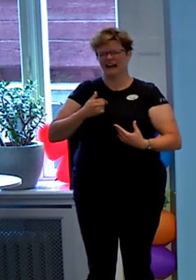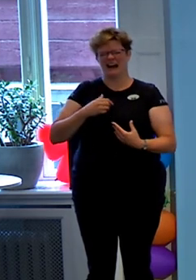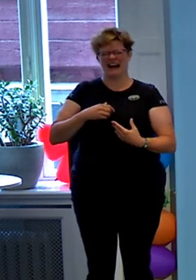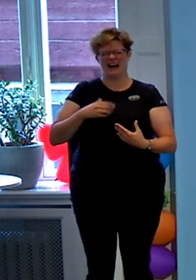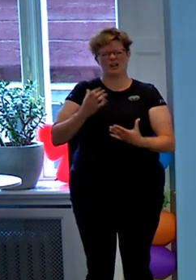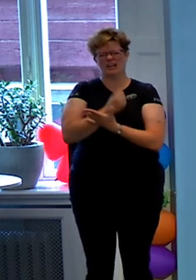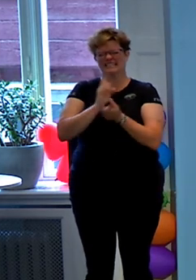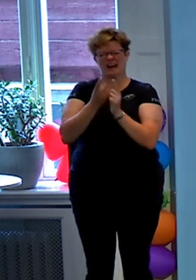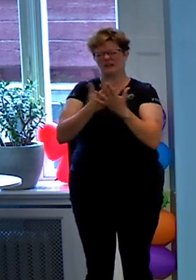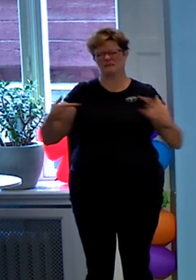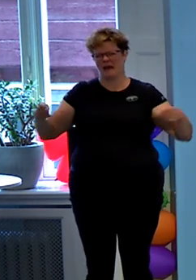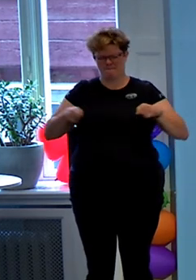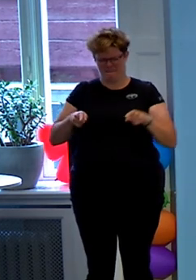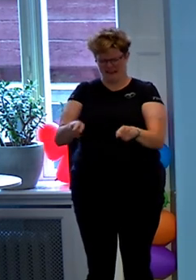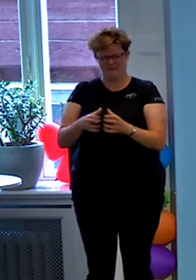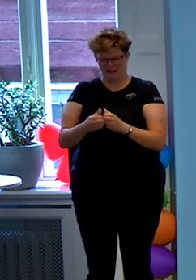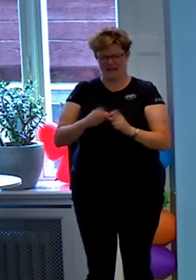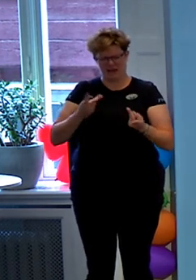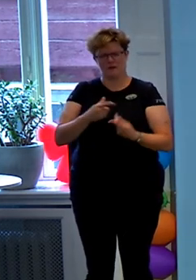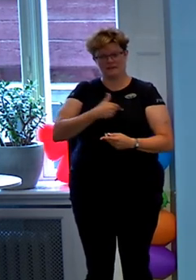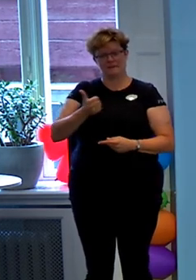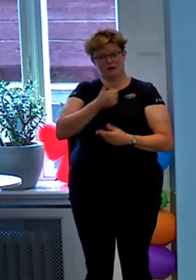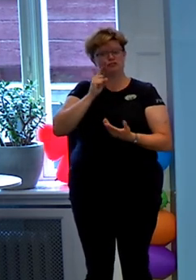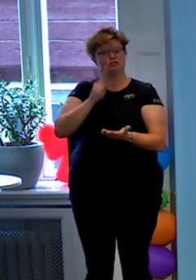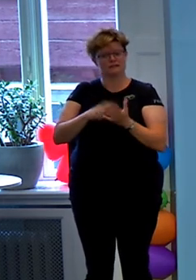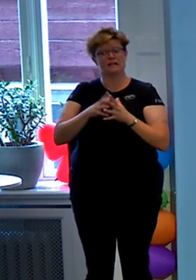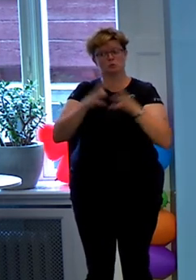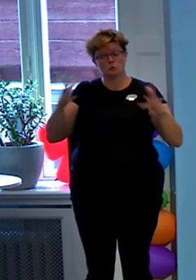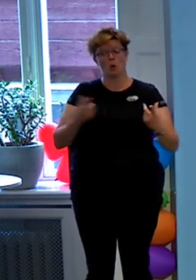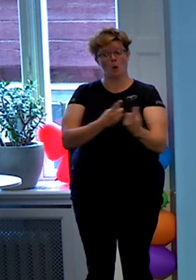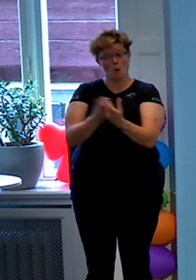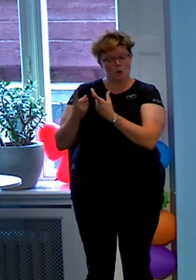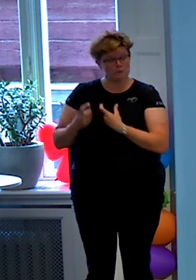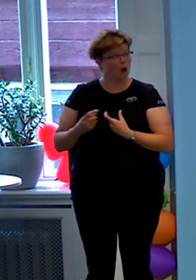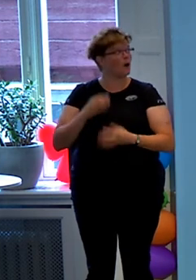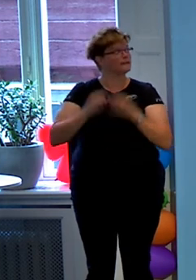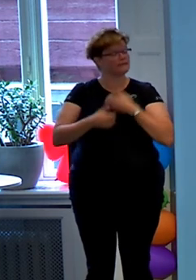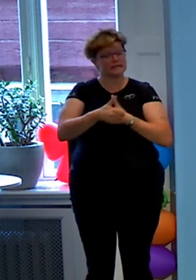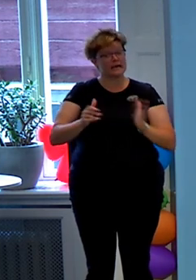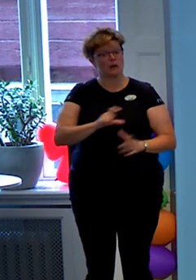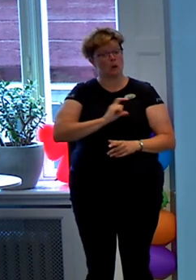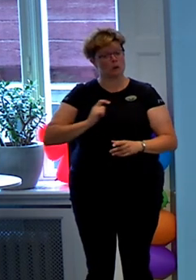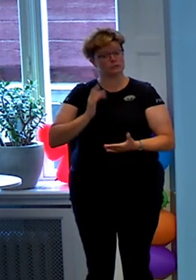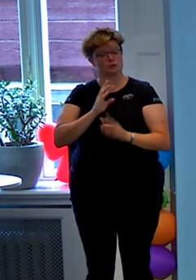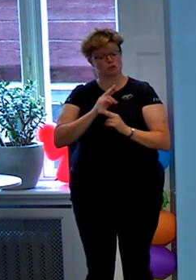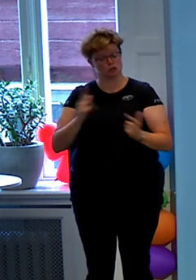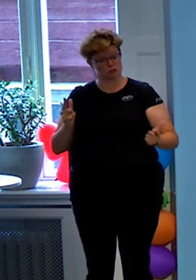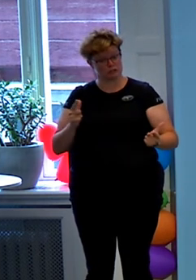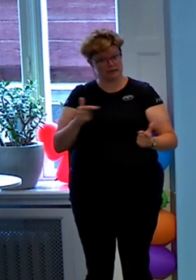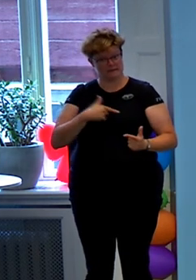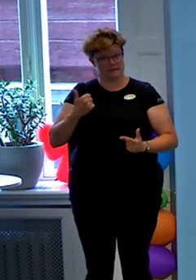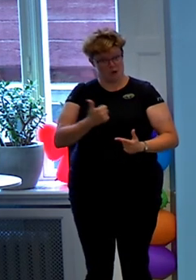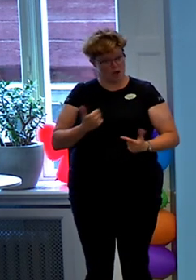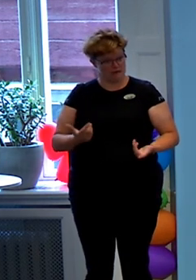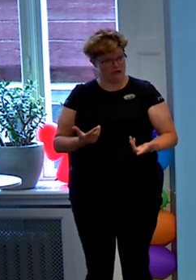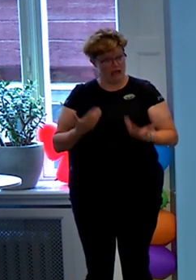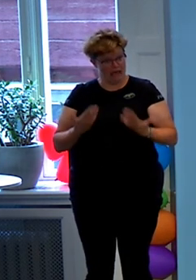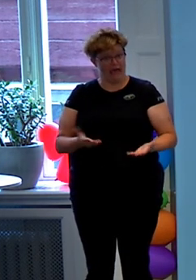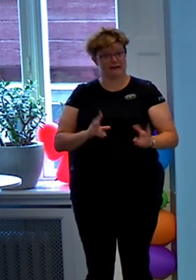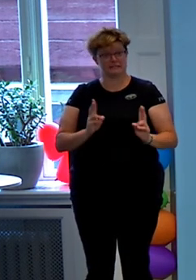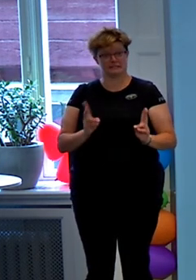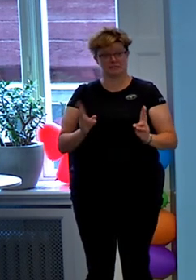ursäkt. Men det är bara att vi behöver, för vi har stora utmaningar, och för att definiera oss på nytt sätt. För vi behöver det.